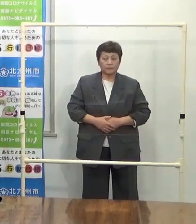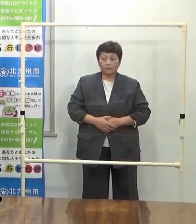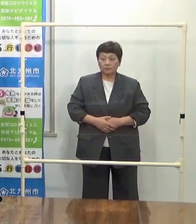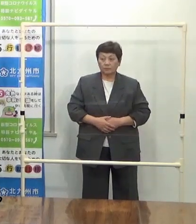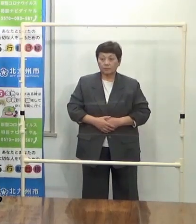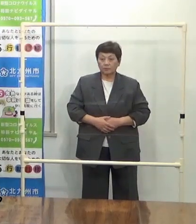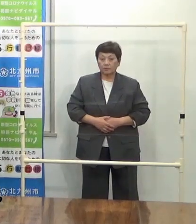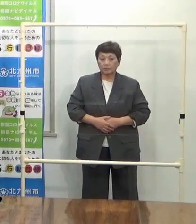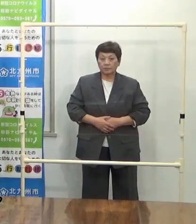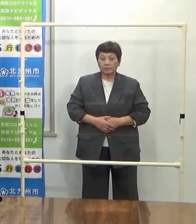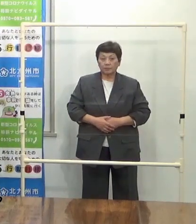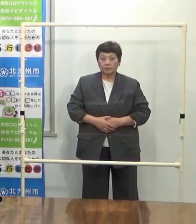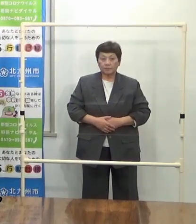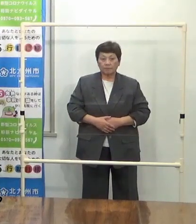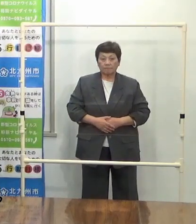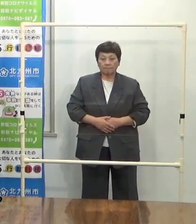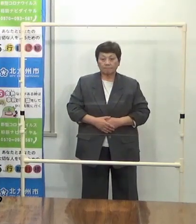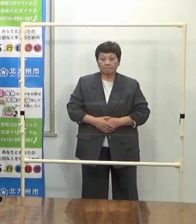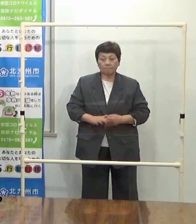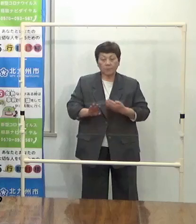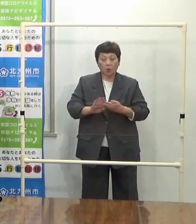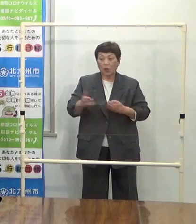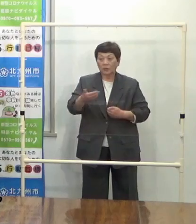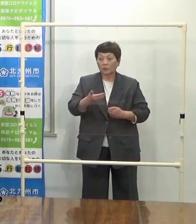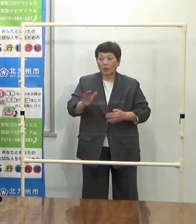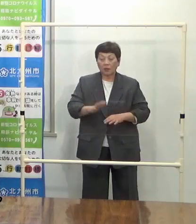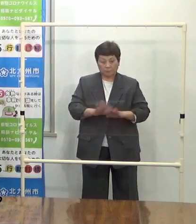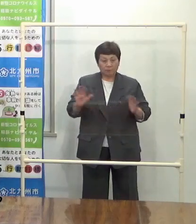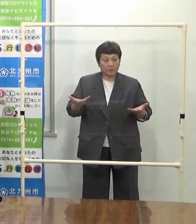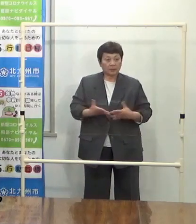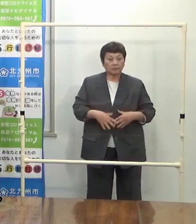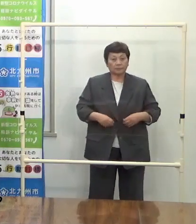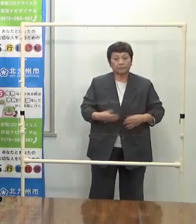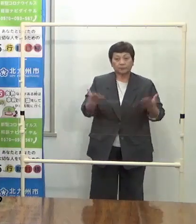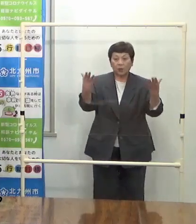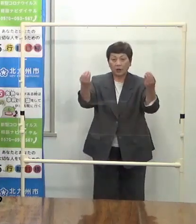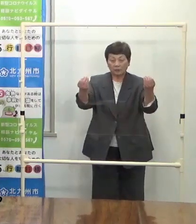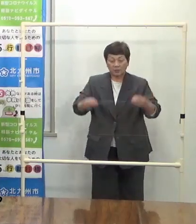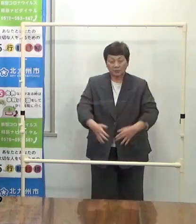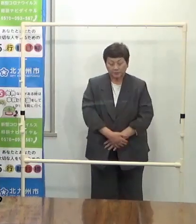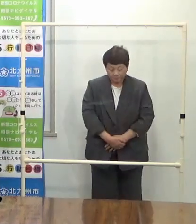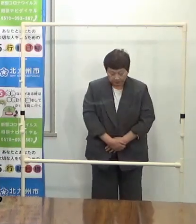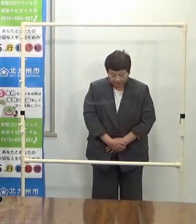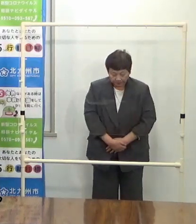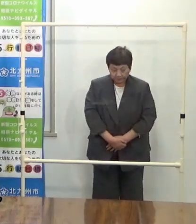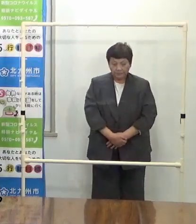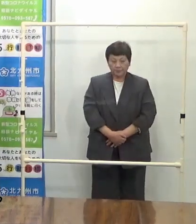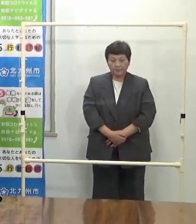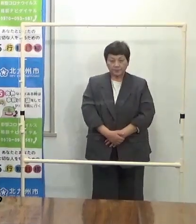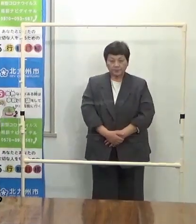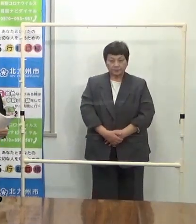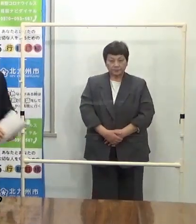ご質問ございますか。 はい、以上で終わります。ありがとうございました。